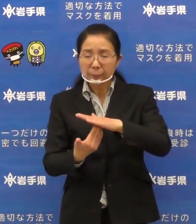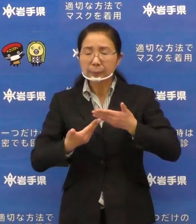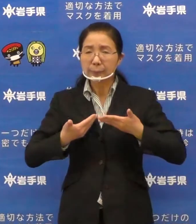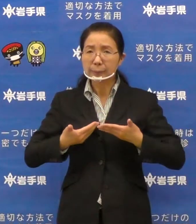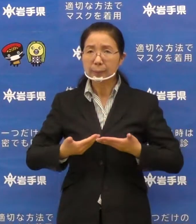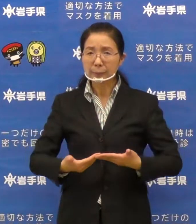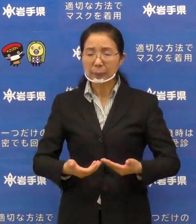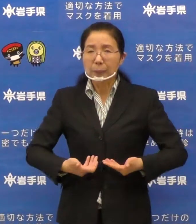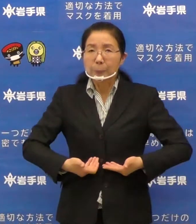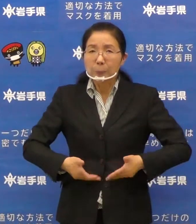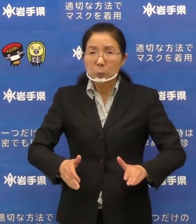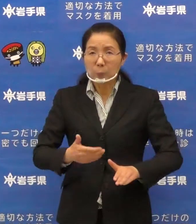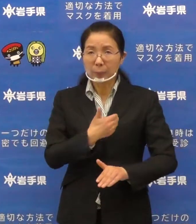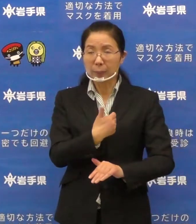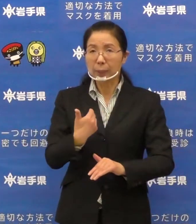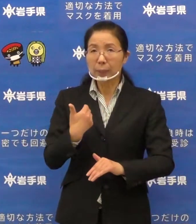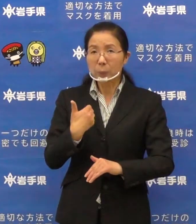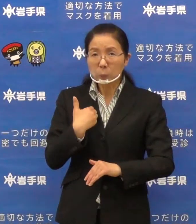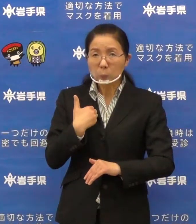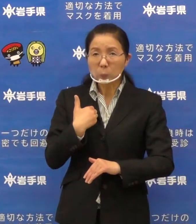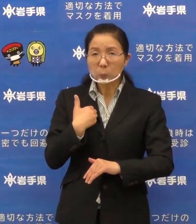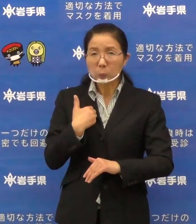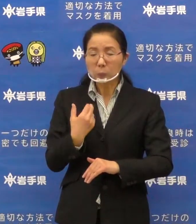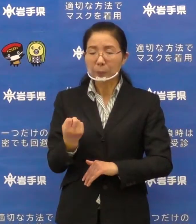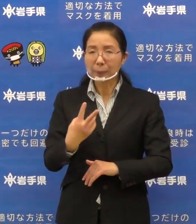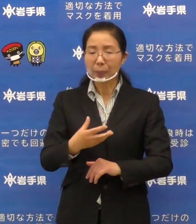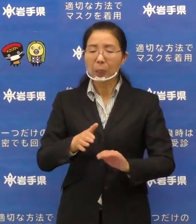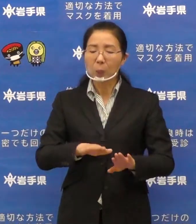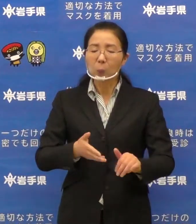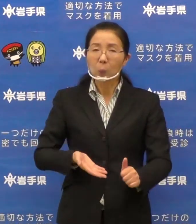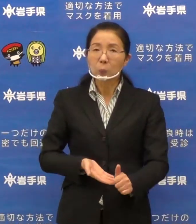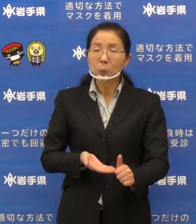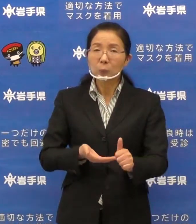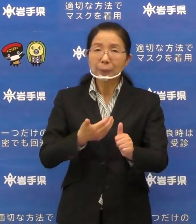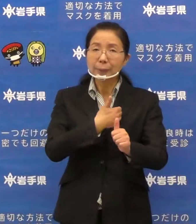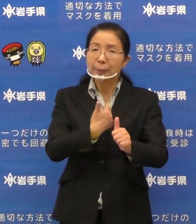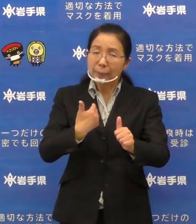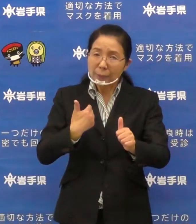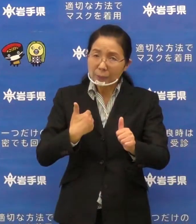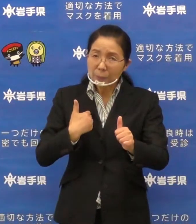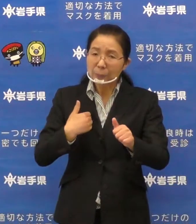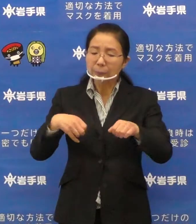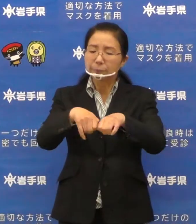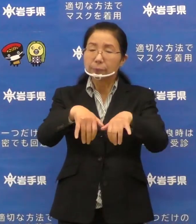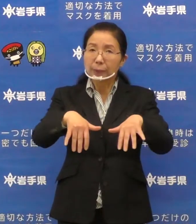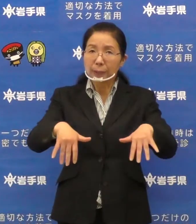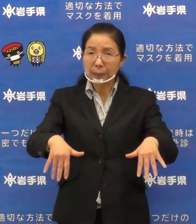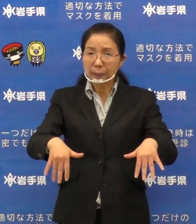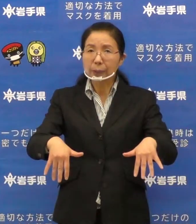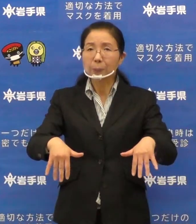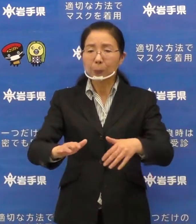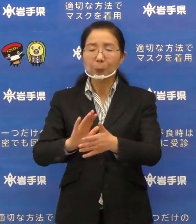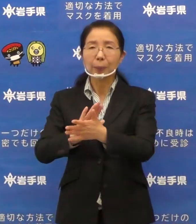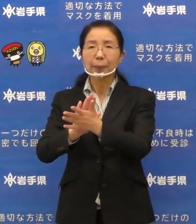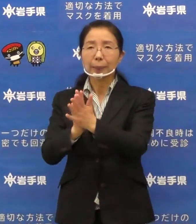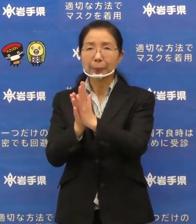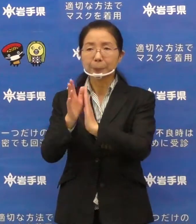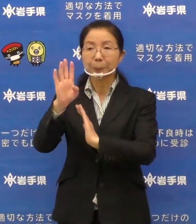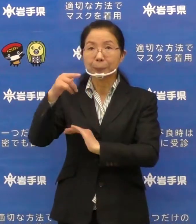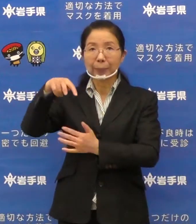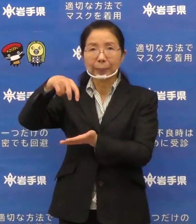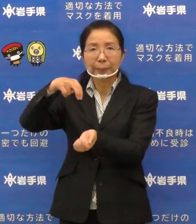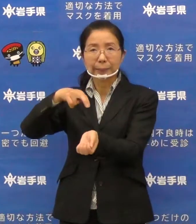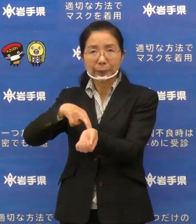に分娩できる、そして子育てに移れるような体制を県立病院